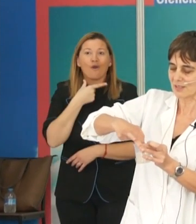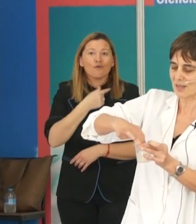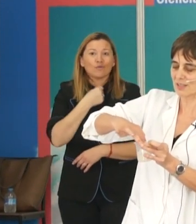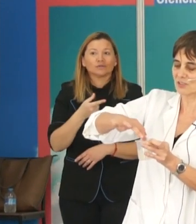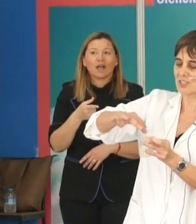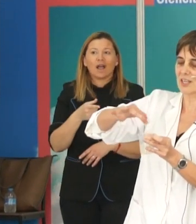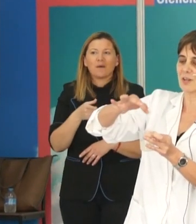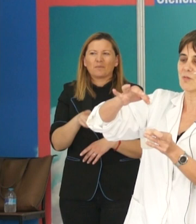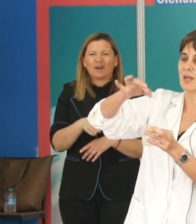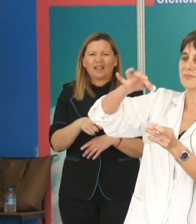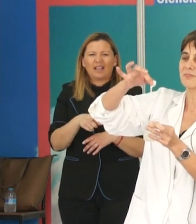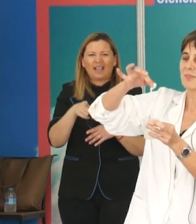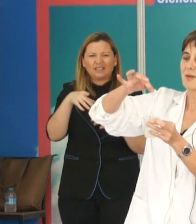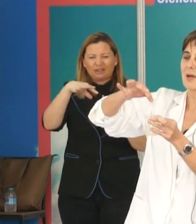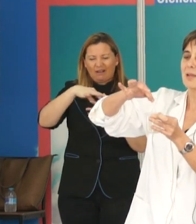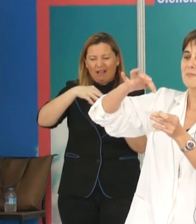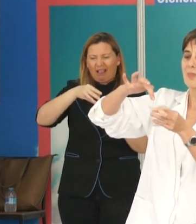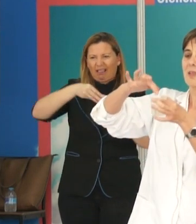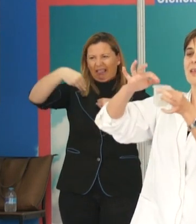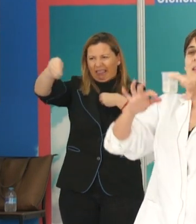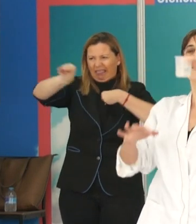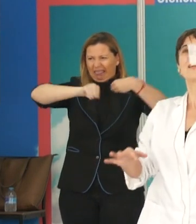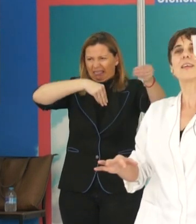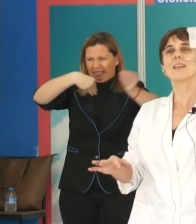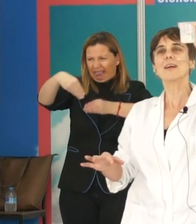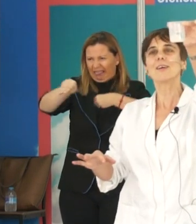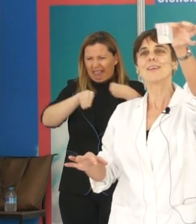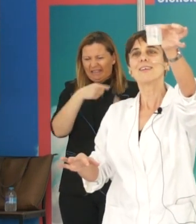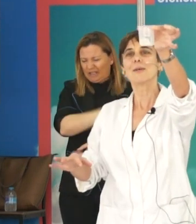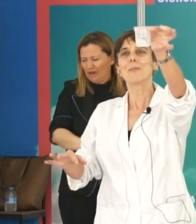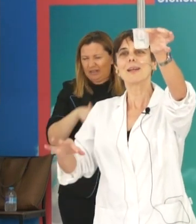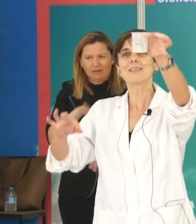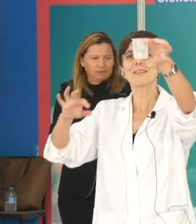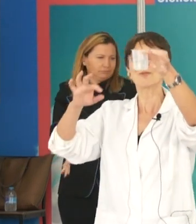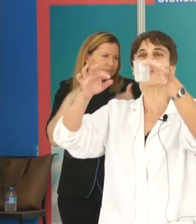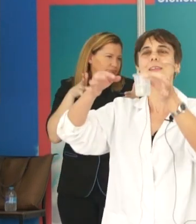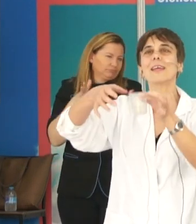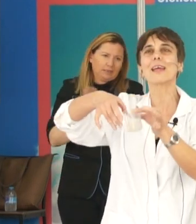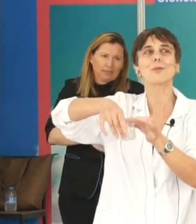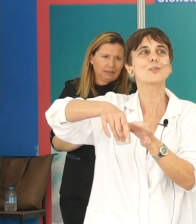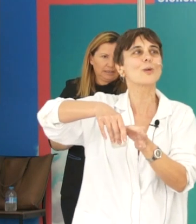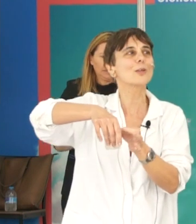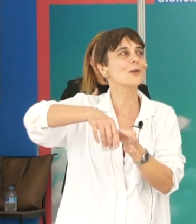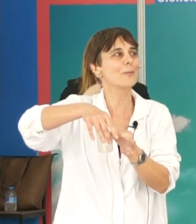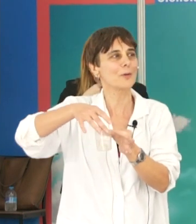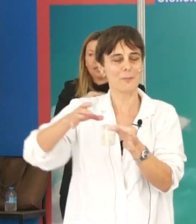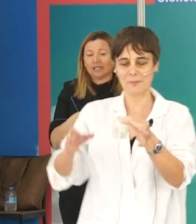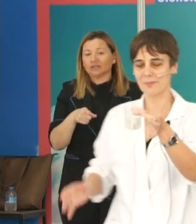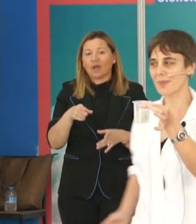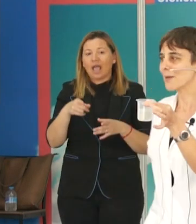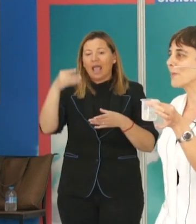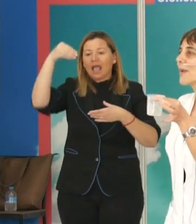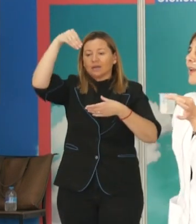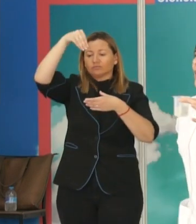estas asquerosillas que a ellos les gustan. ¿Vale? Y ya está. ¿Vale? Simplemente hemos disuelto es por